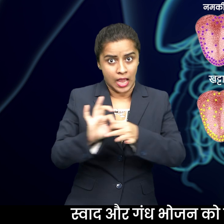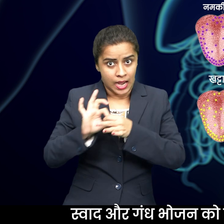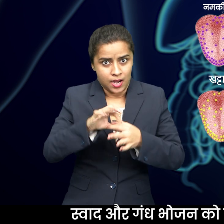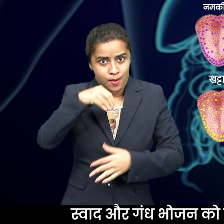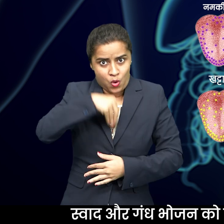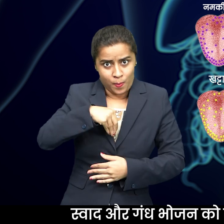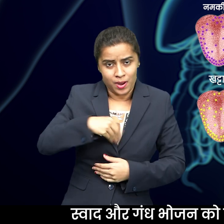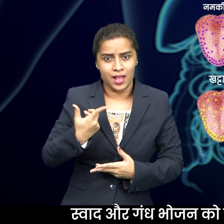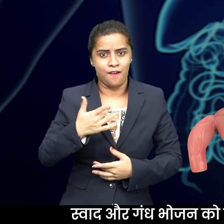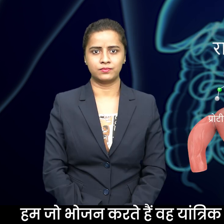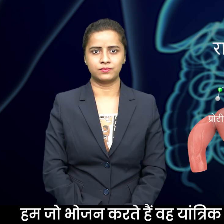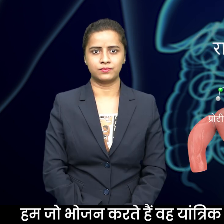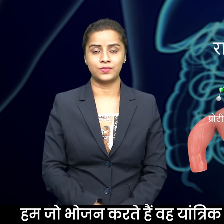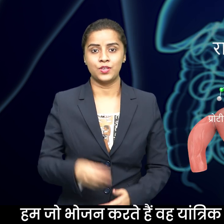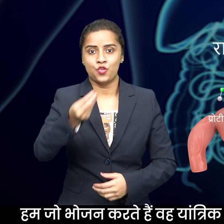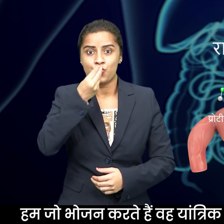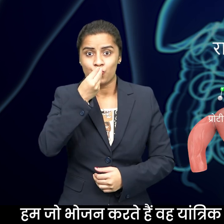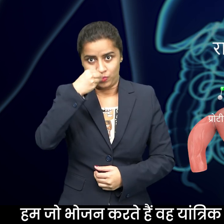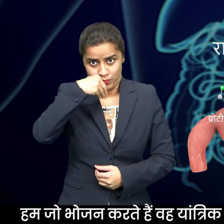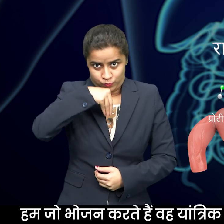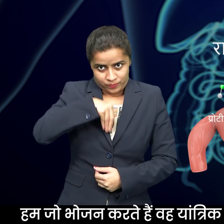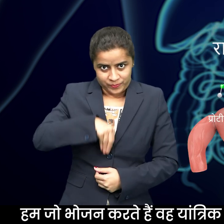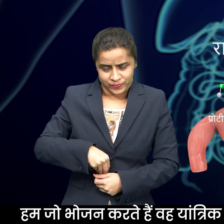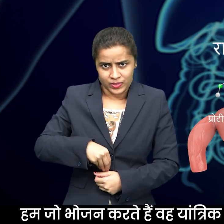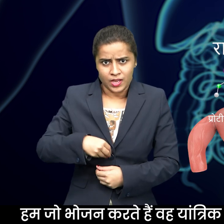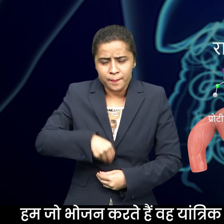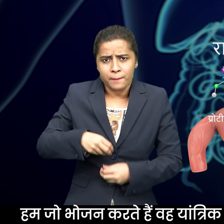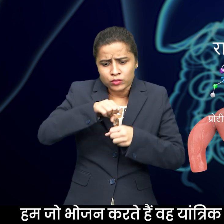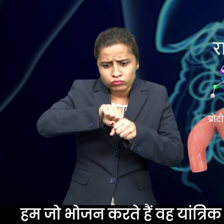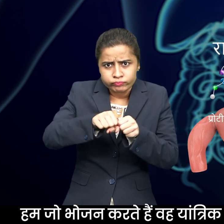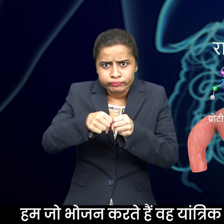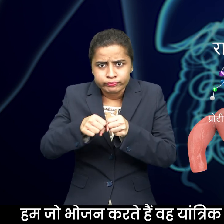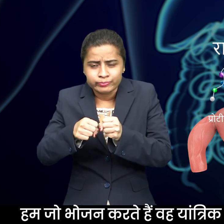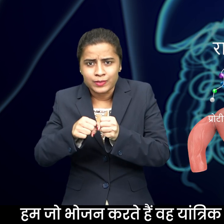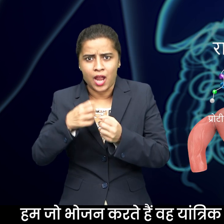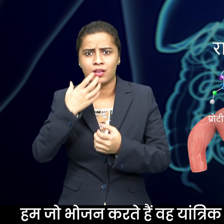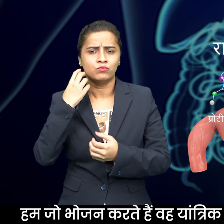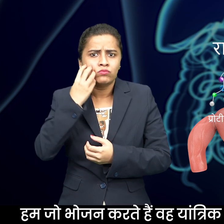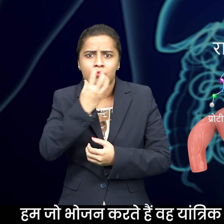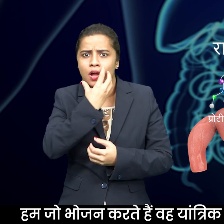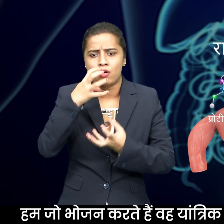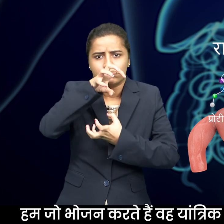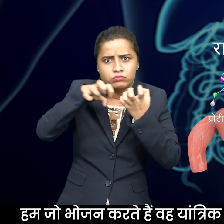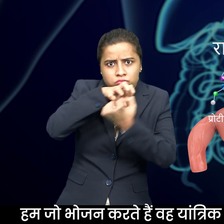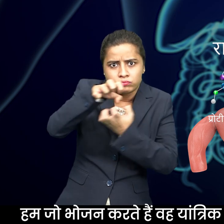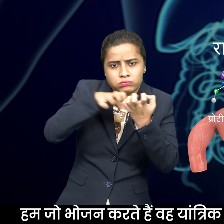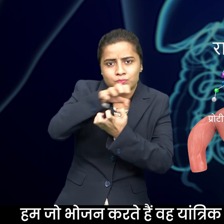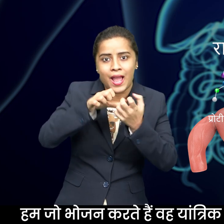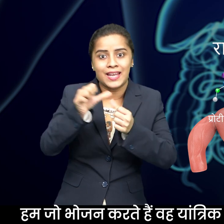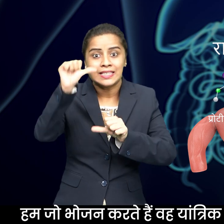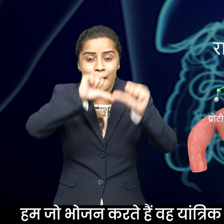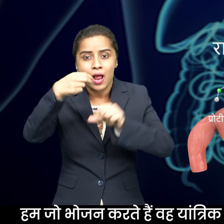जुड़े संकेत हैं। हम जो भोजन करते हैं वह यांत्रिक और